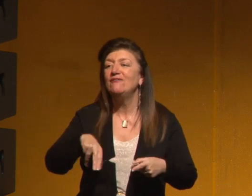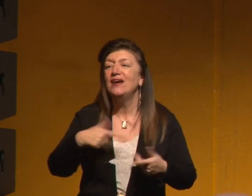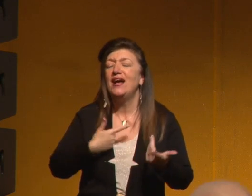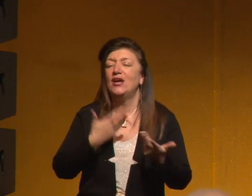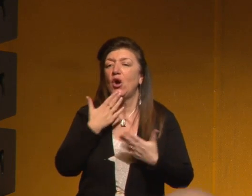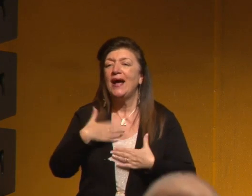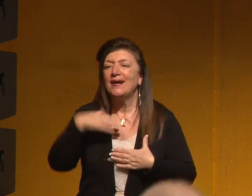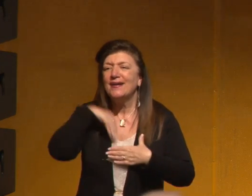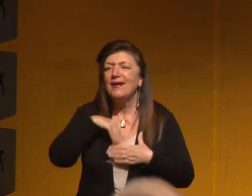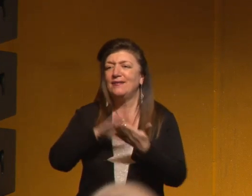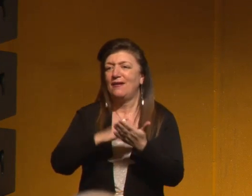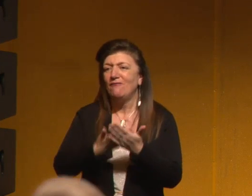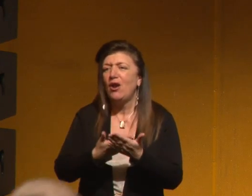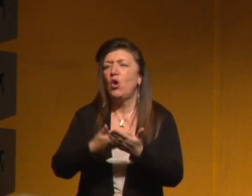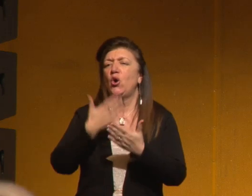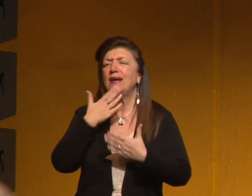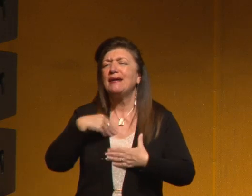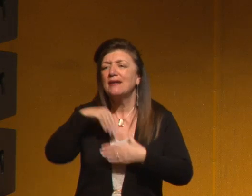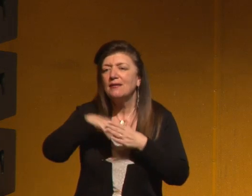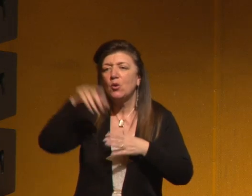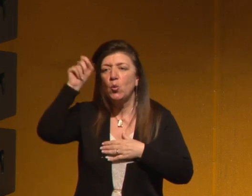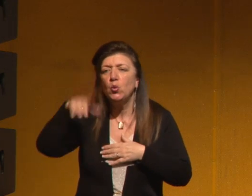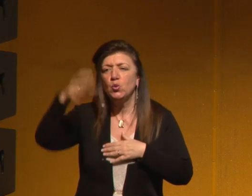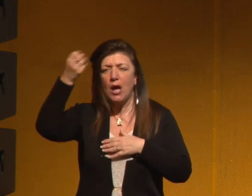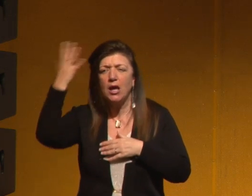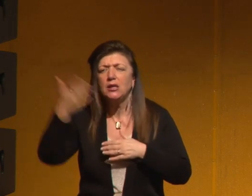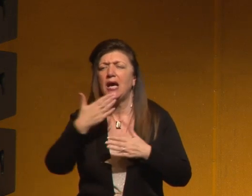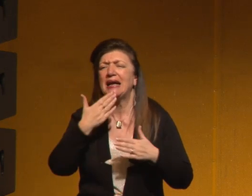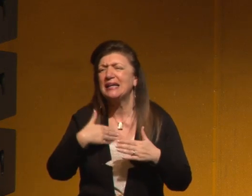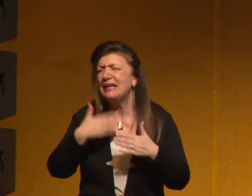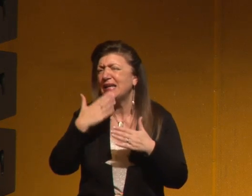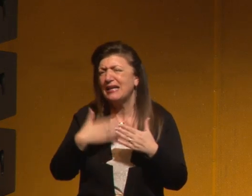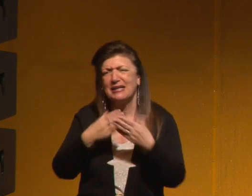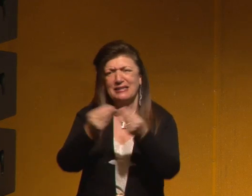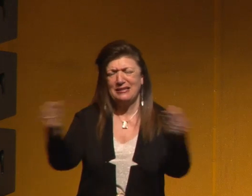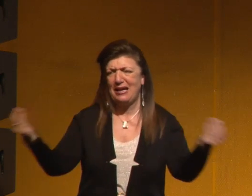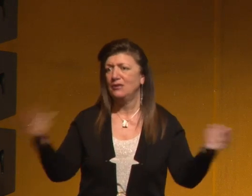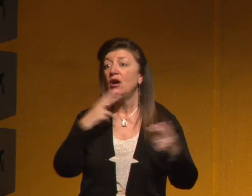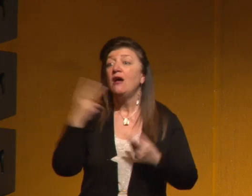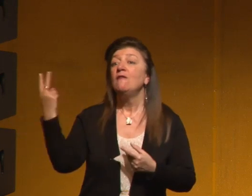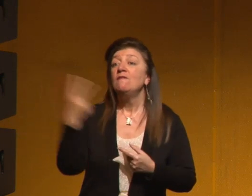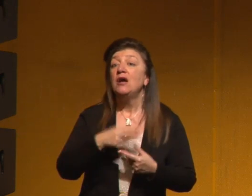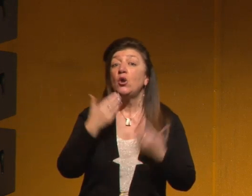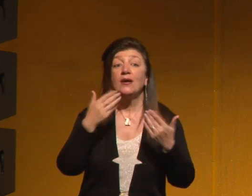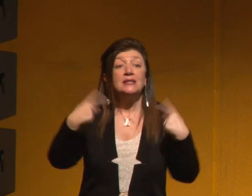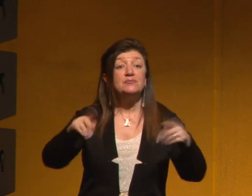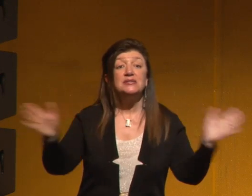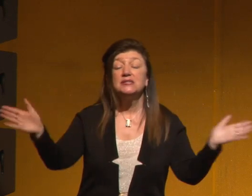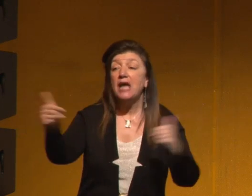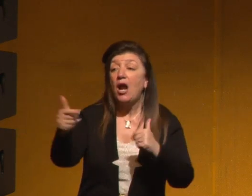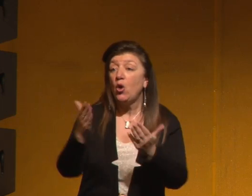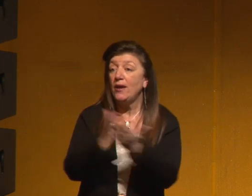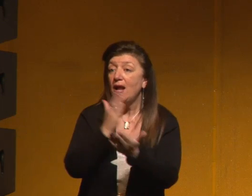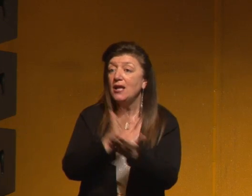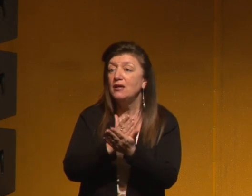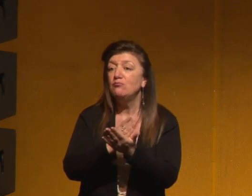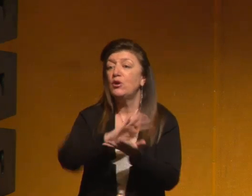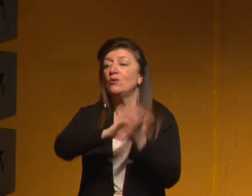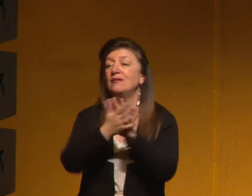credere nella cultura credere che grazie al salone avremmo ottenuto insieme un tessuto sociale civile